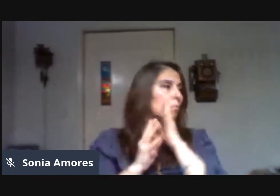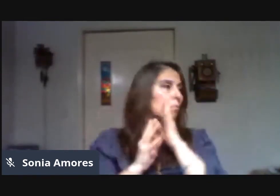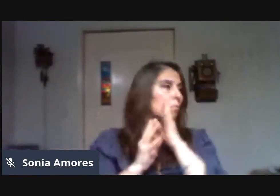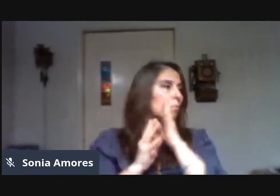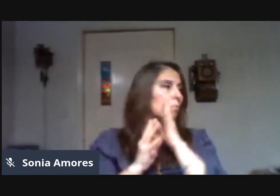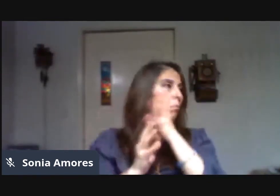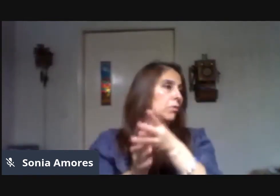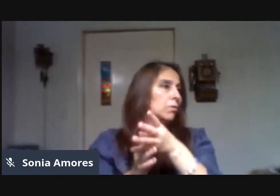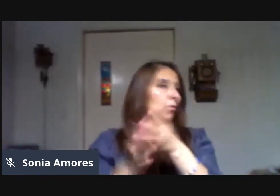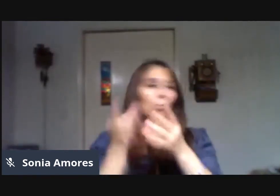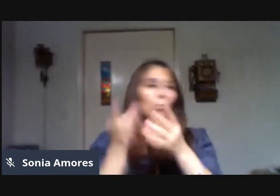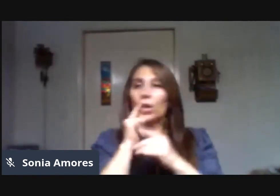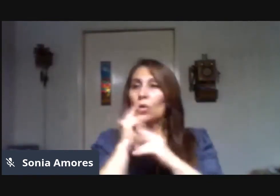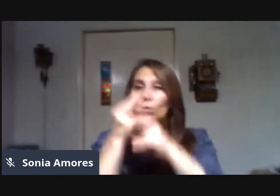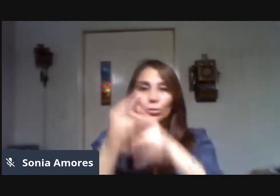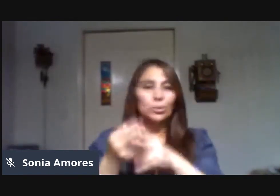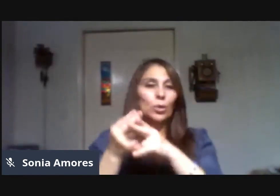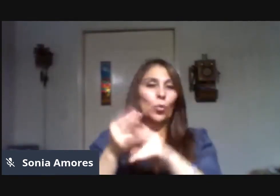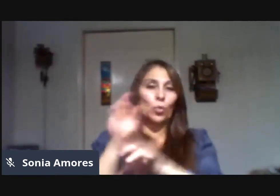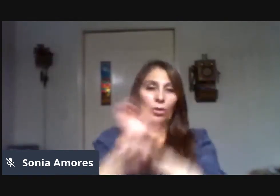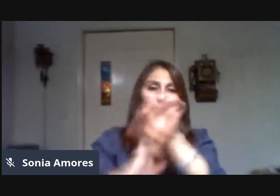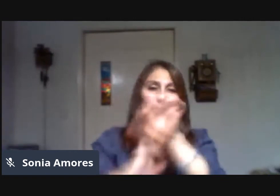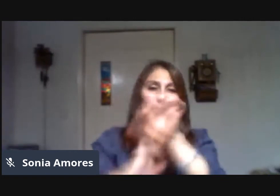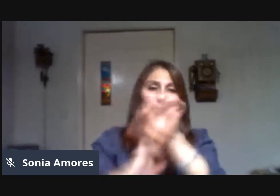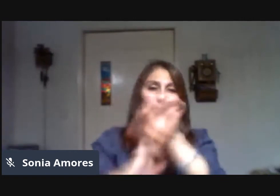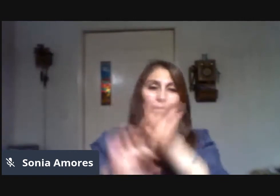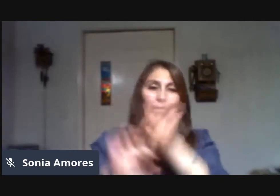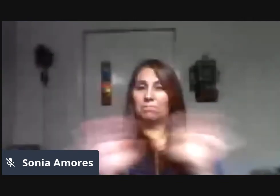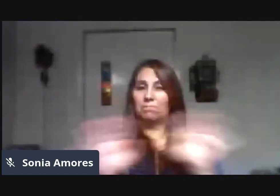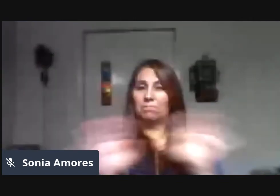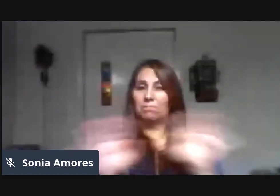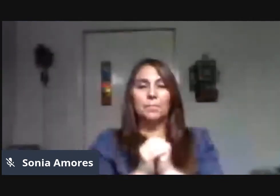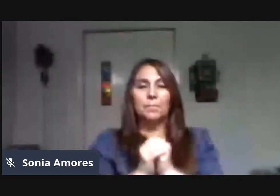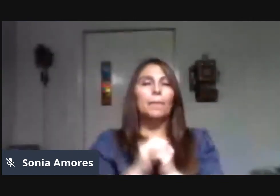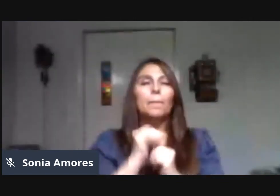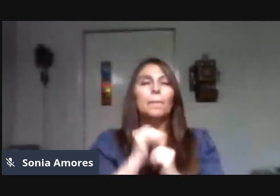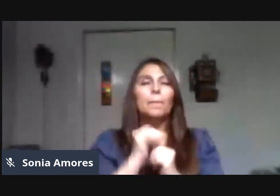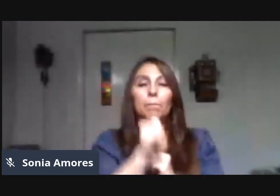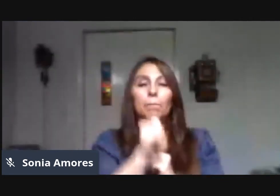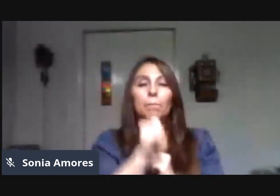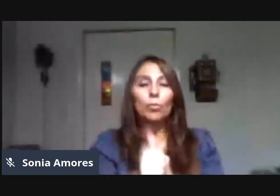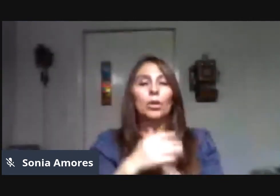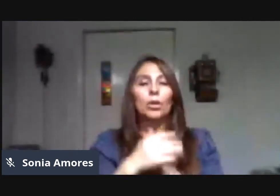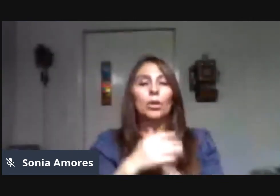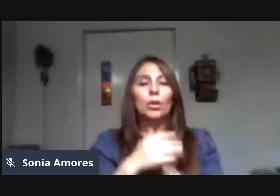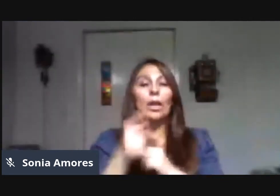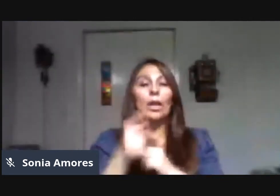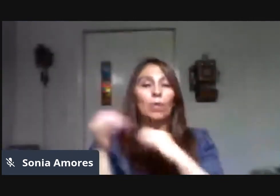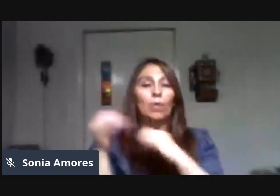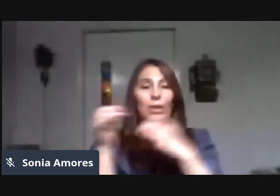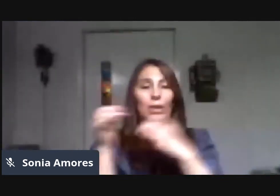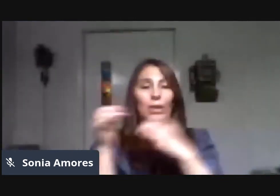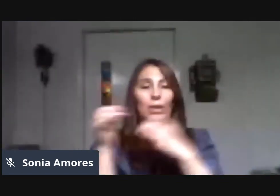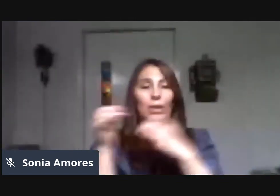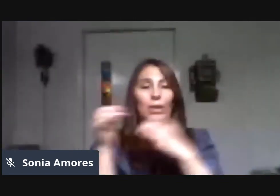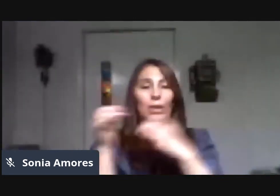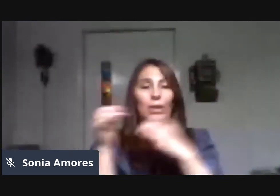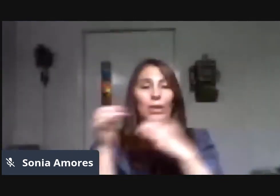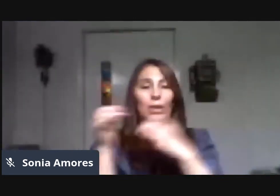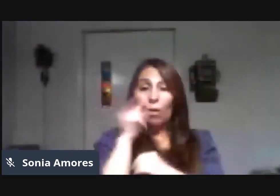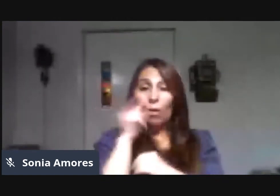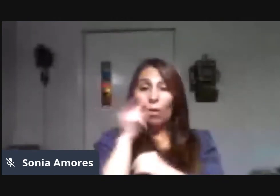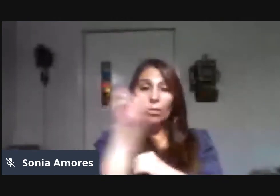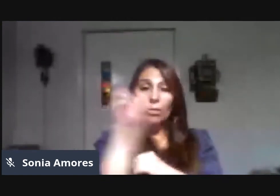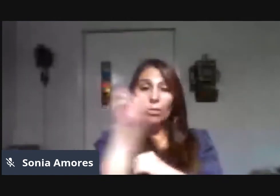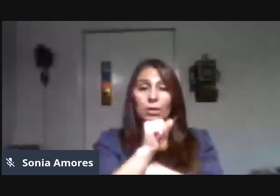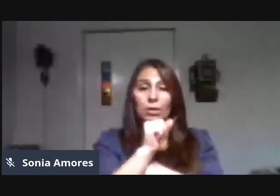protección. Gasto orientado en el marco de la guerra a fortalecer, como lo vimos hace pocos días con los escándalos de fortalecer